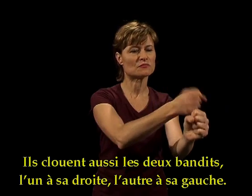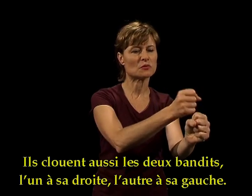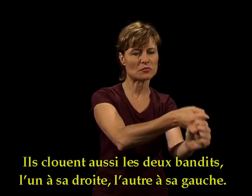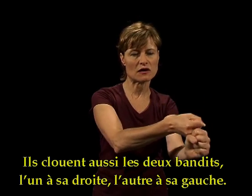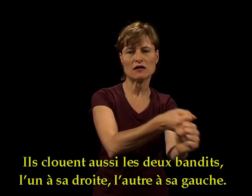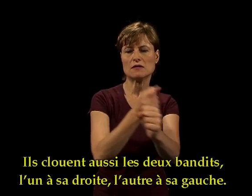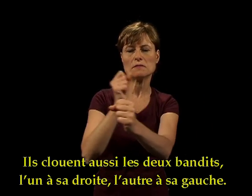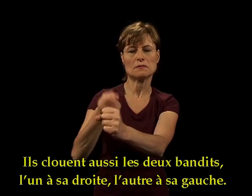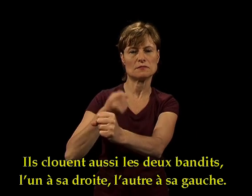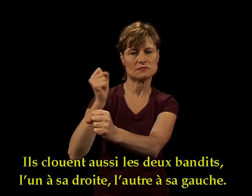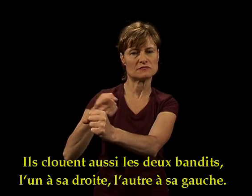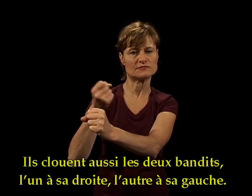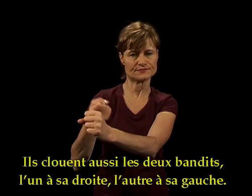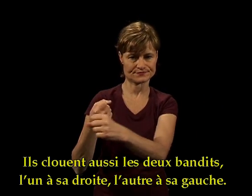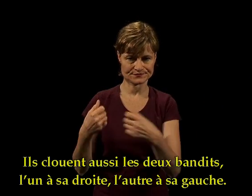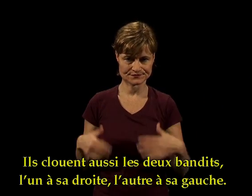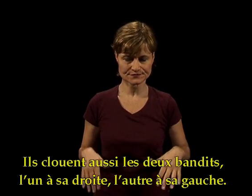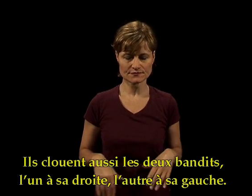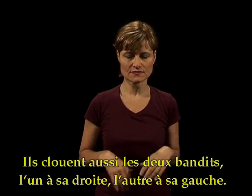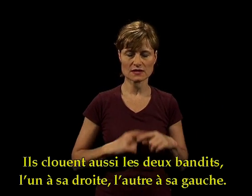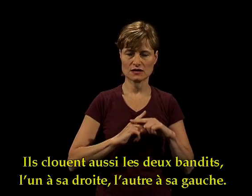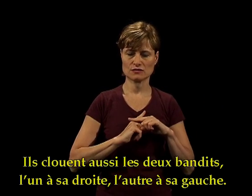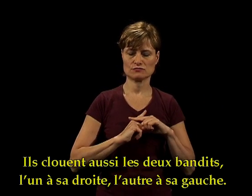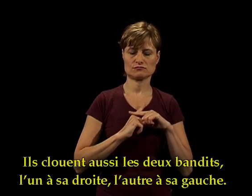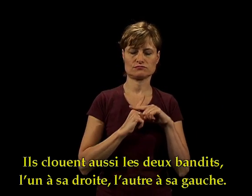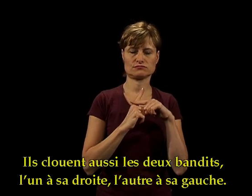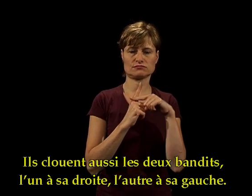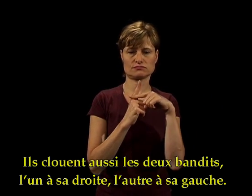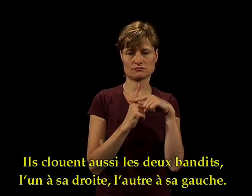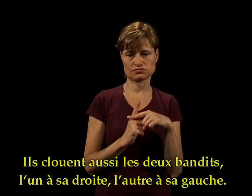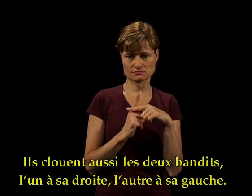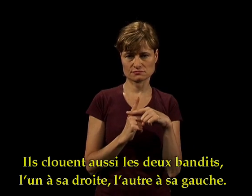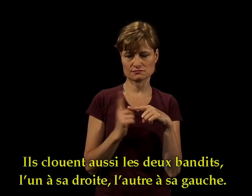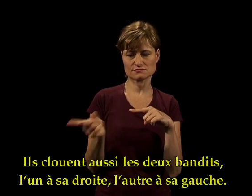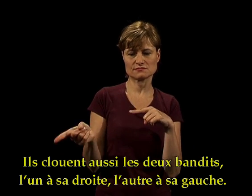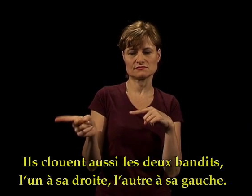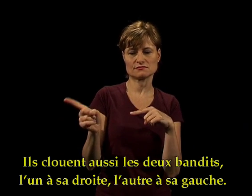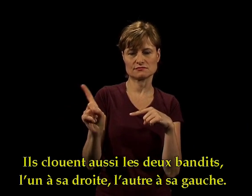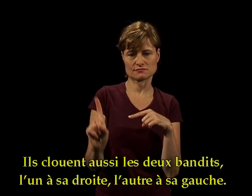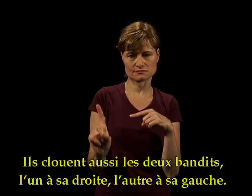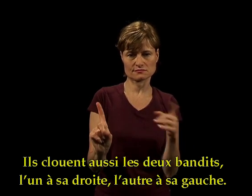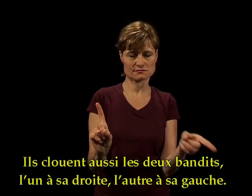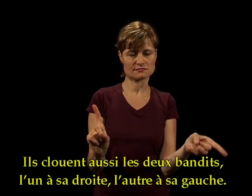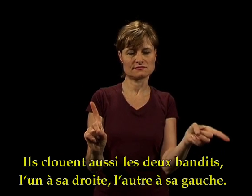Ils clouent aussi les deux bandits, l'un à sa droite, l'autre à sa gauche.